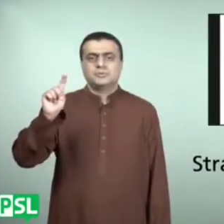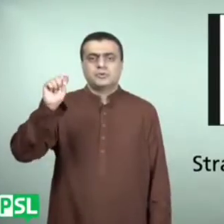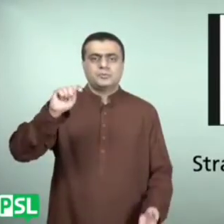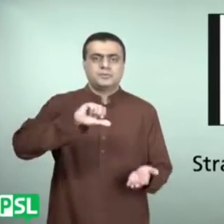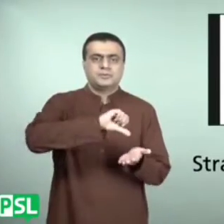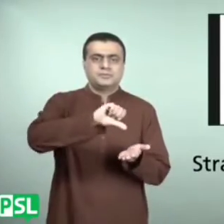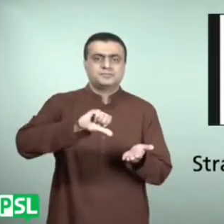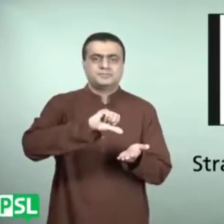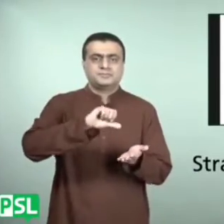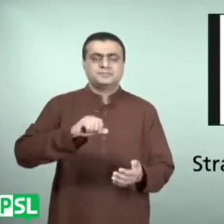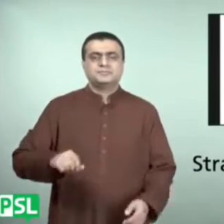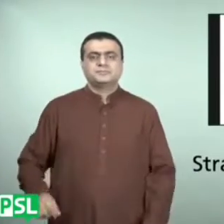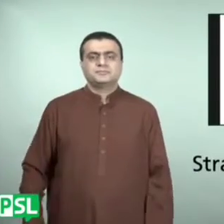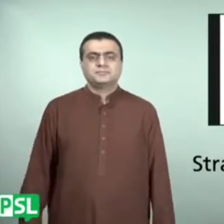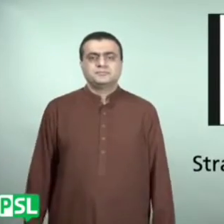اسٹرابیری ٹاپنگ,